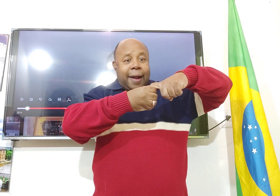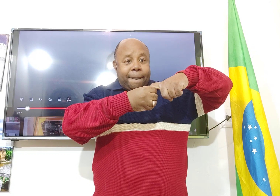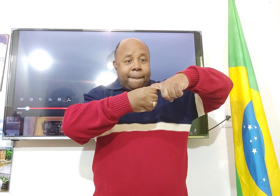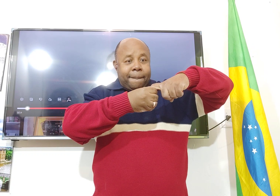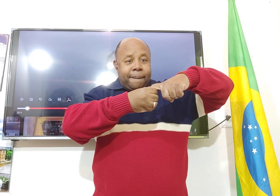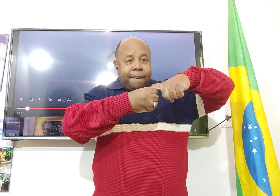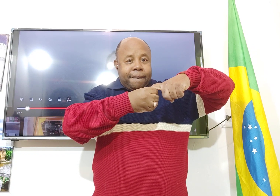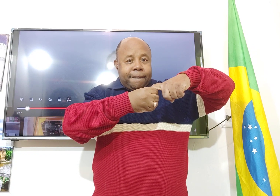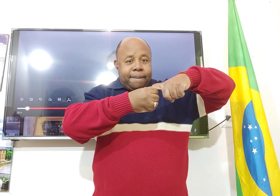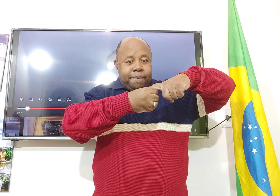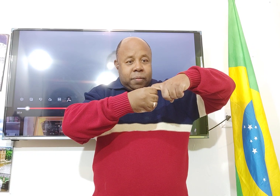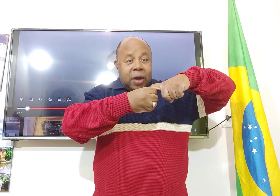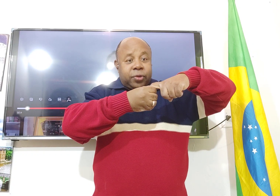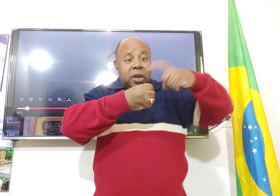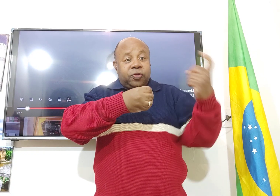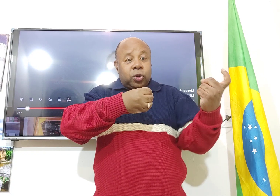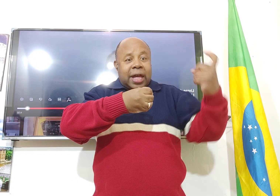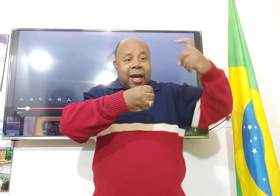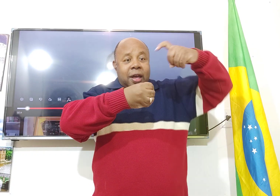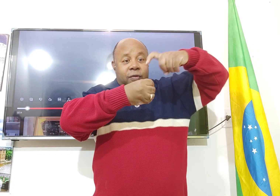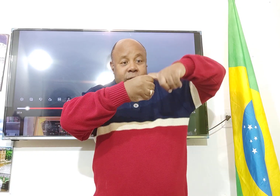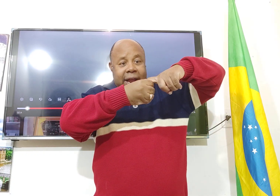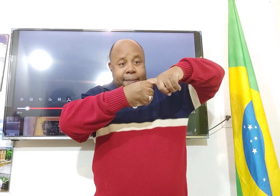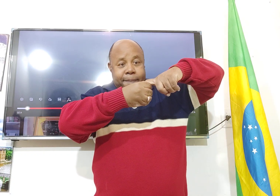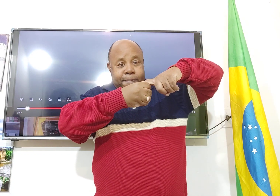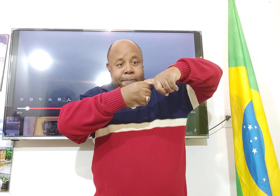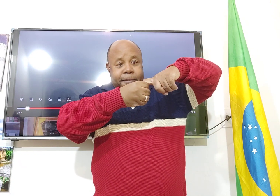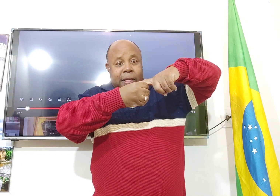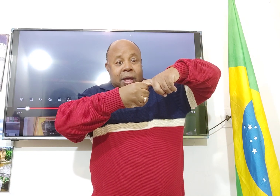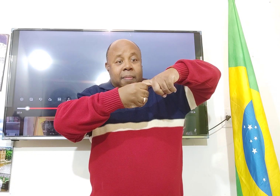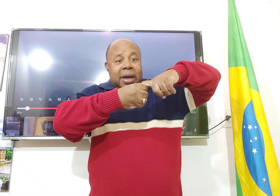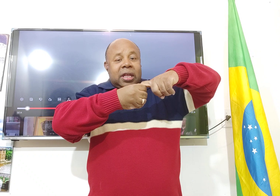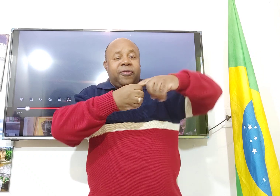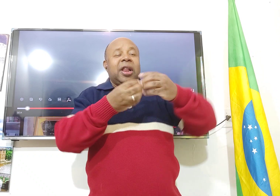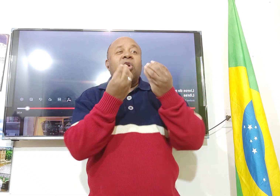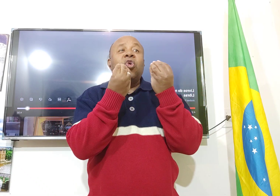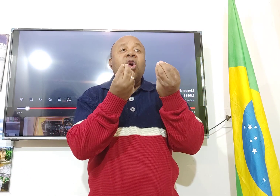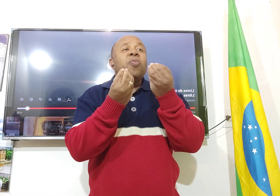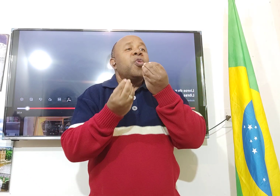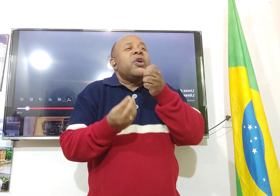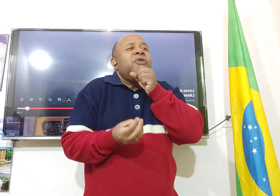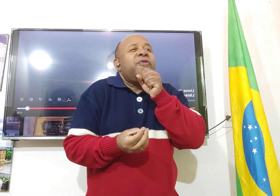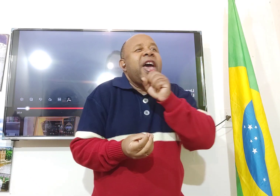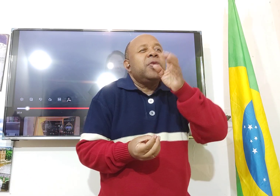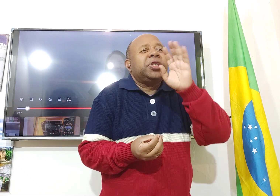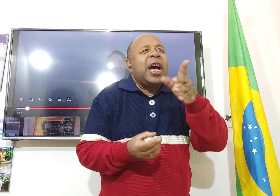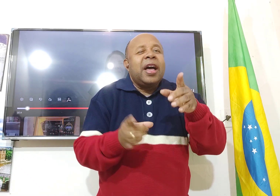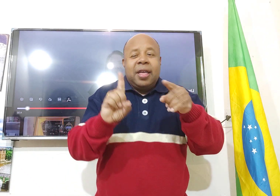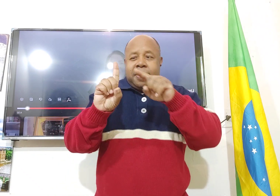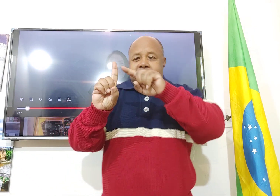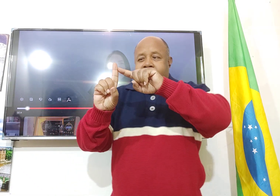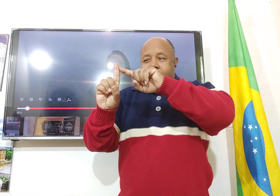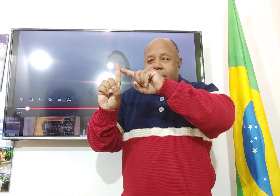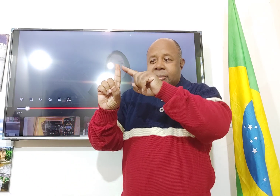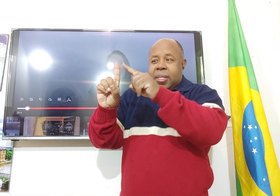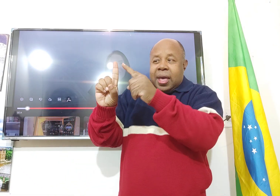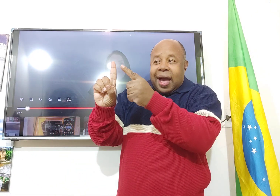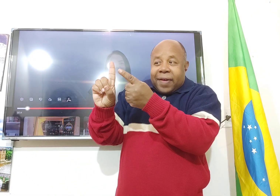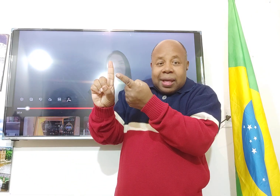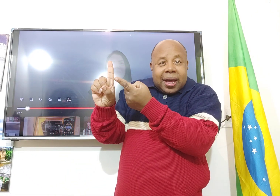voltar. Não é o sinal de voltar? Voltar. Mas ele fala, como eu velho já, faz a